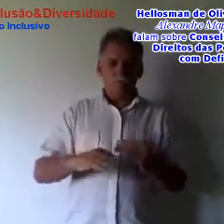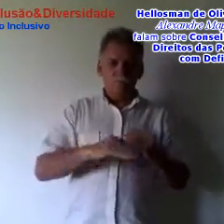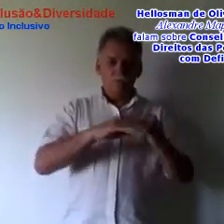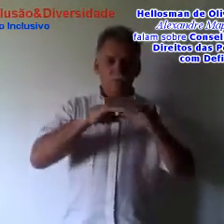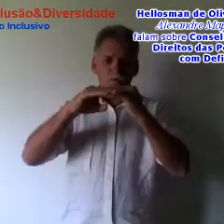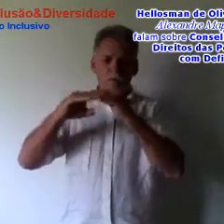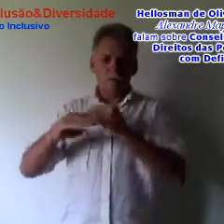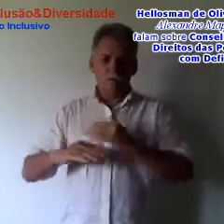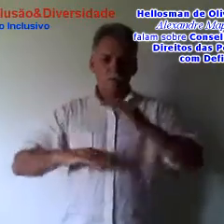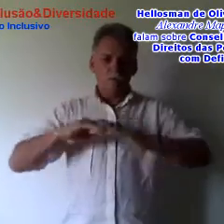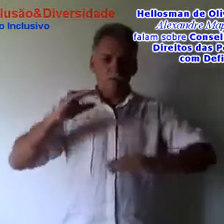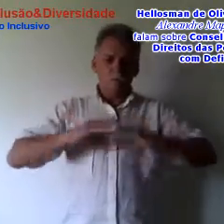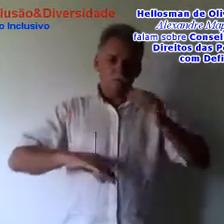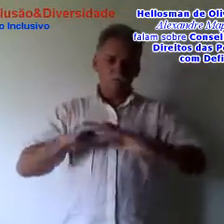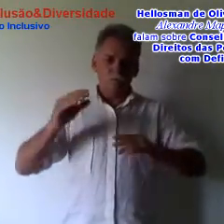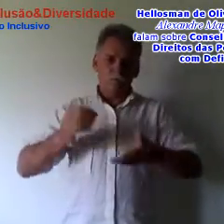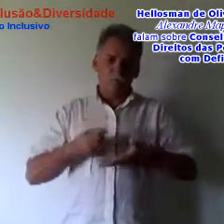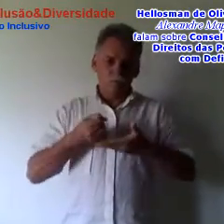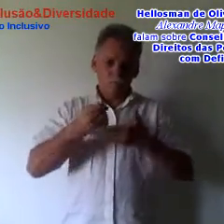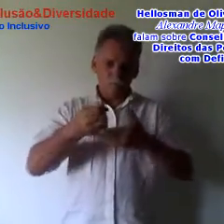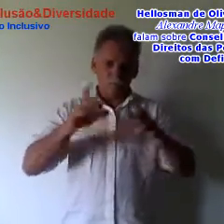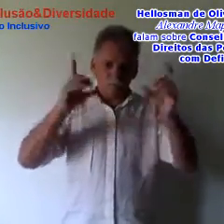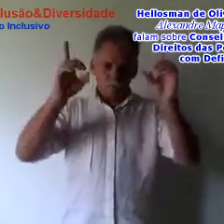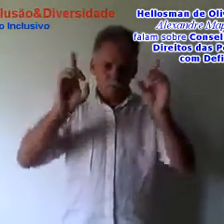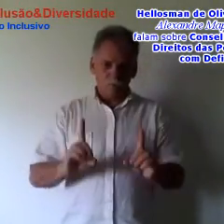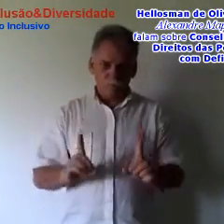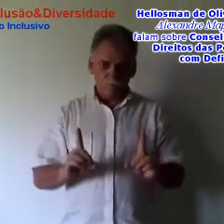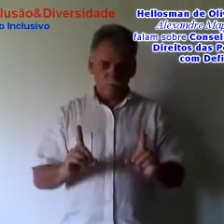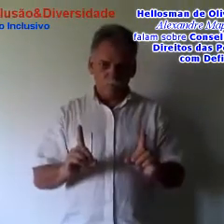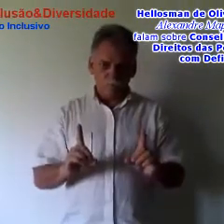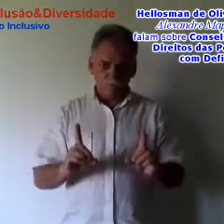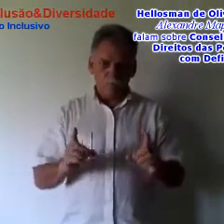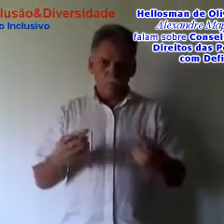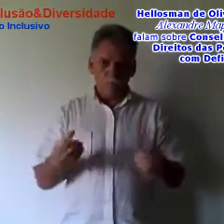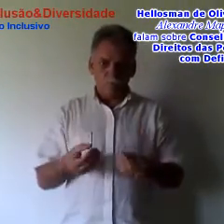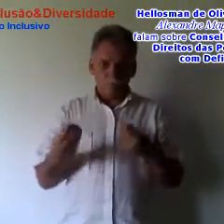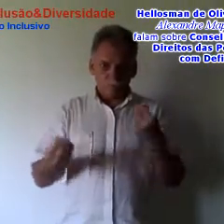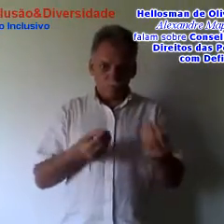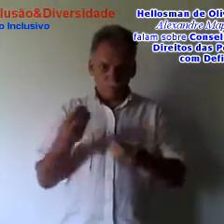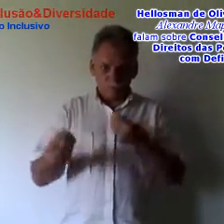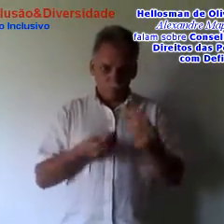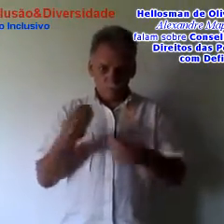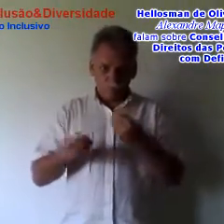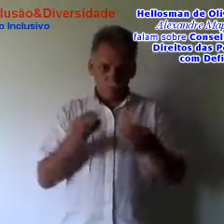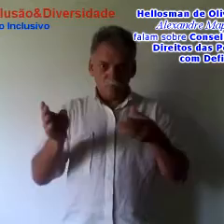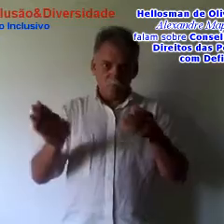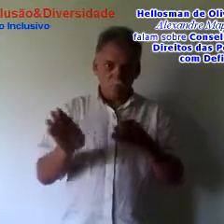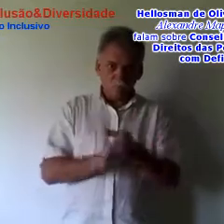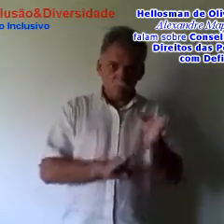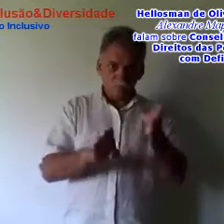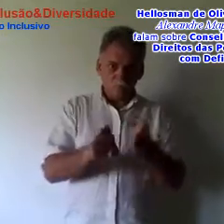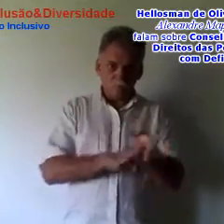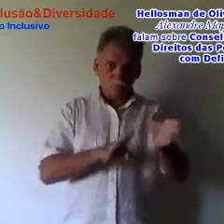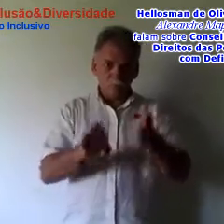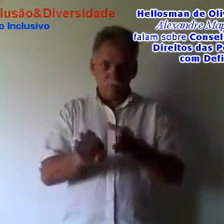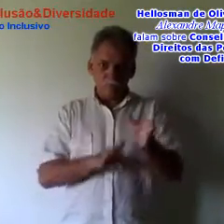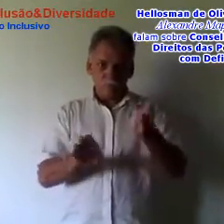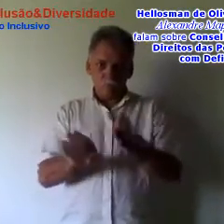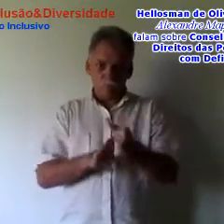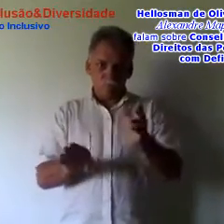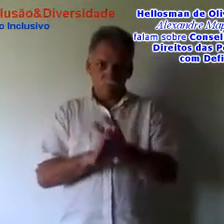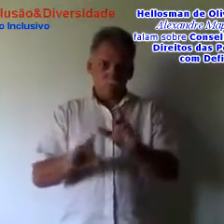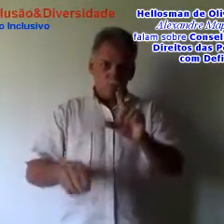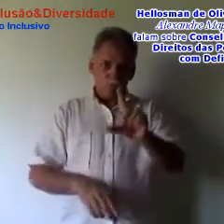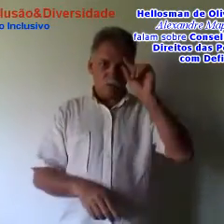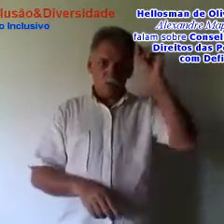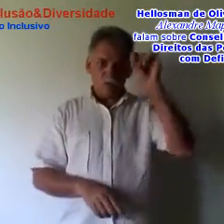nível de política pública para a pessoa com deficiência, a forma de como seria conduzida a eleição dos